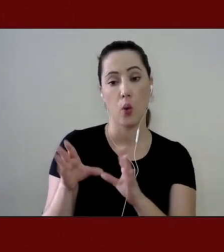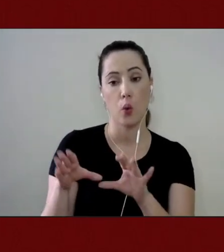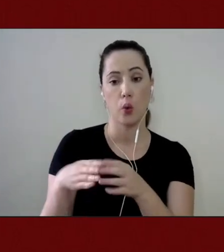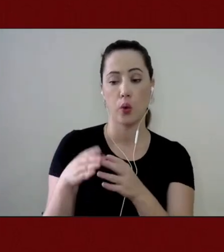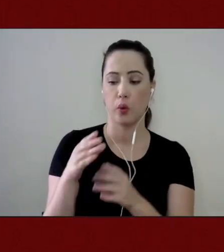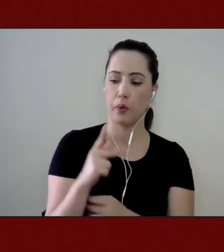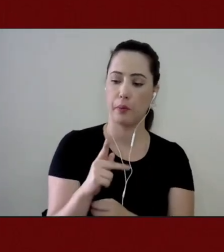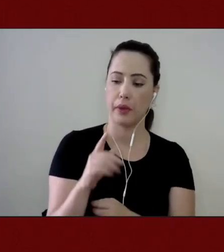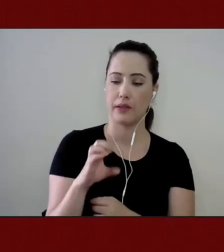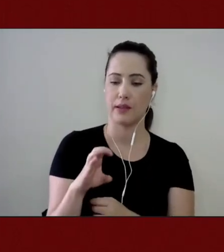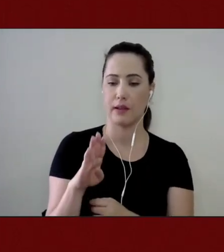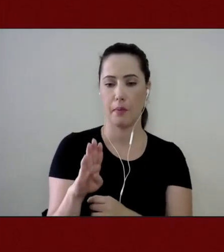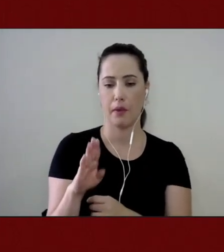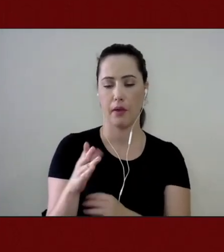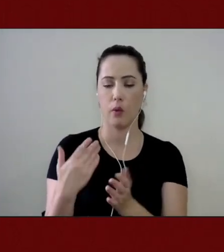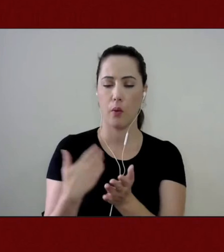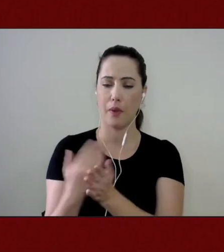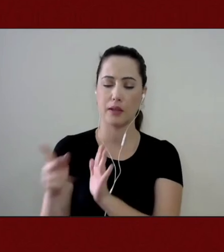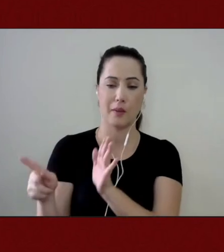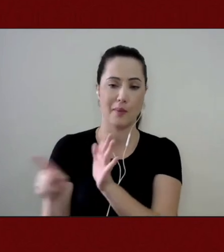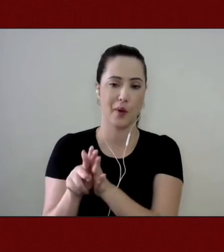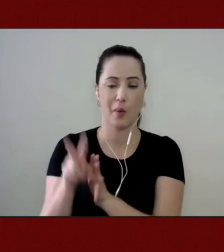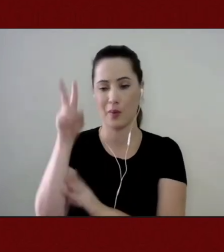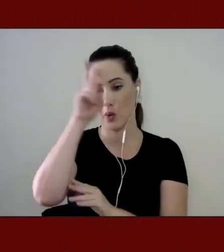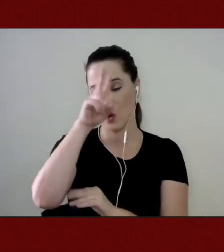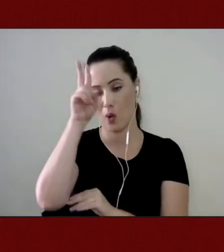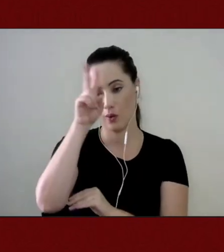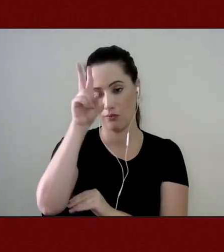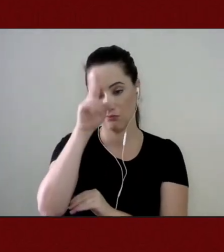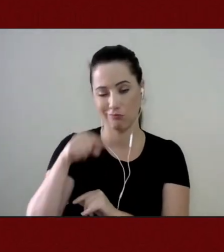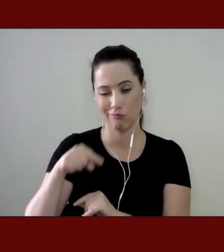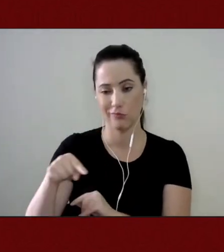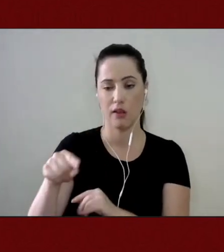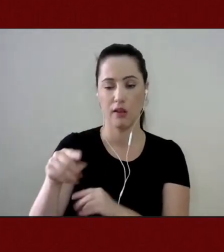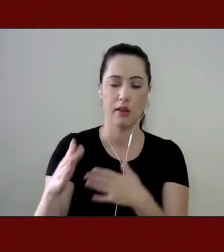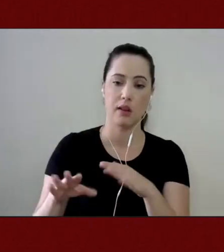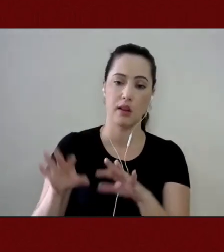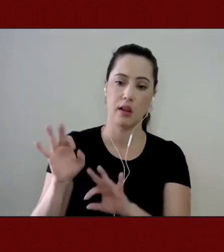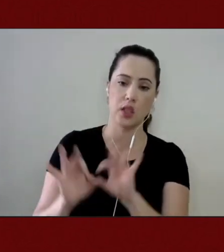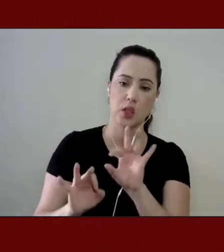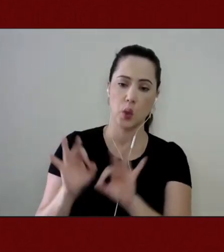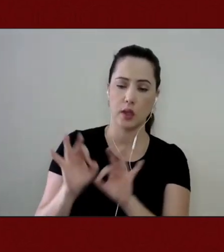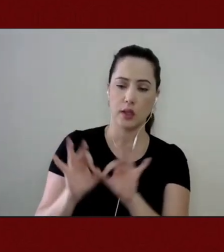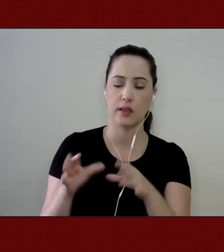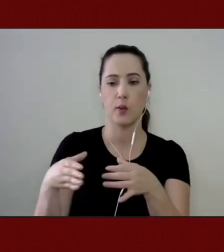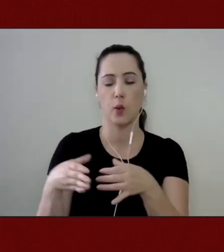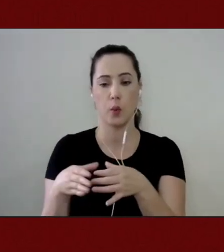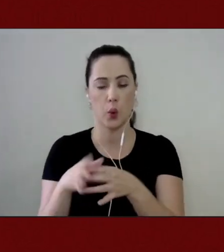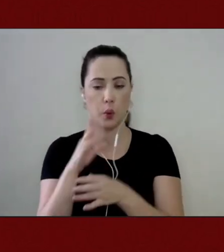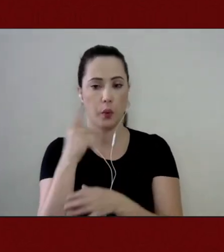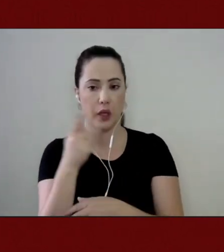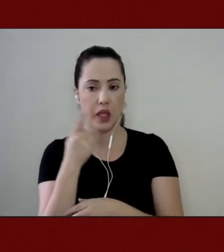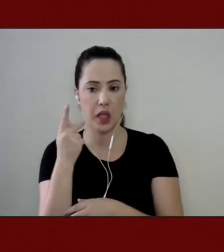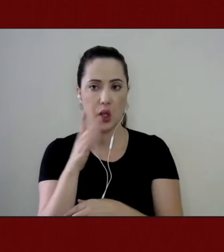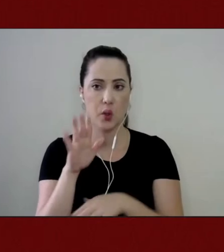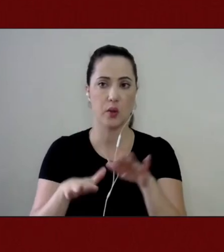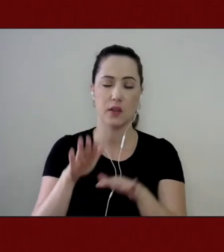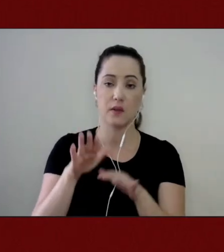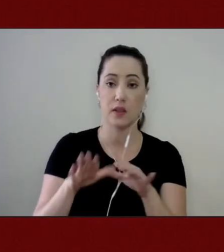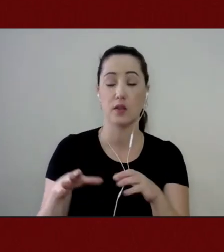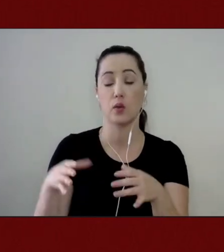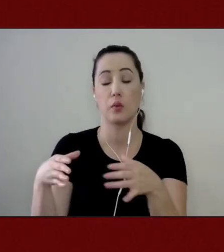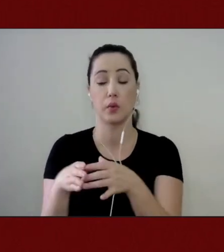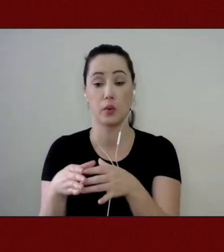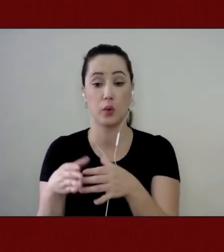percorrer sua história com maior ou menor intensidade, ou com maior ou menor organicidade partidária. E aqui eu lembro do importante